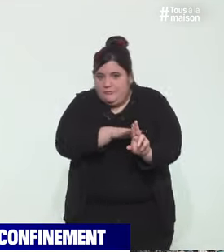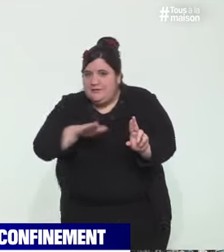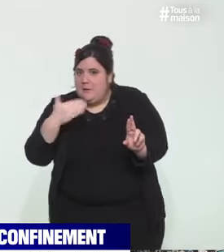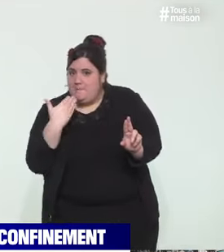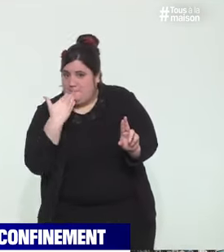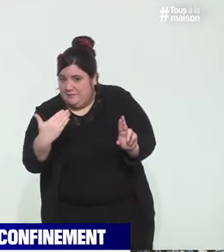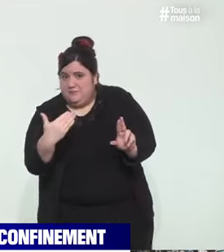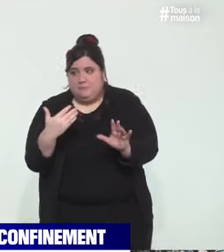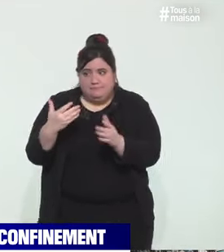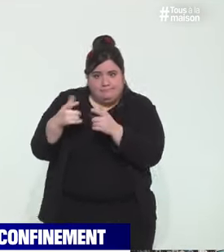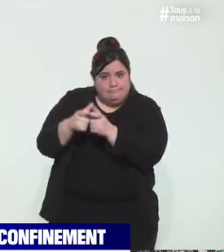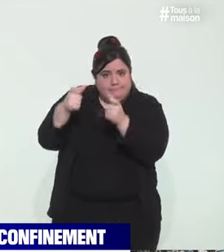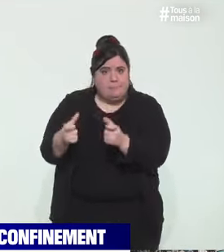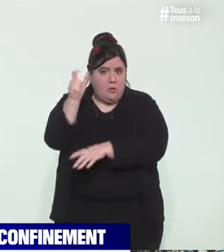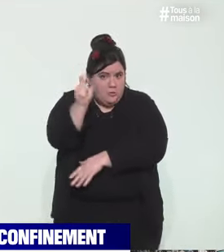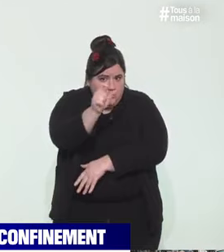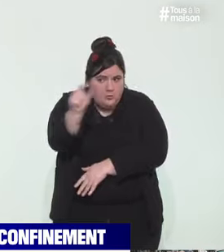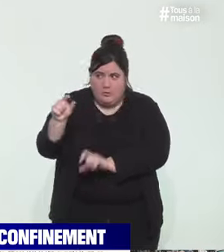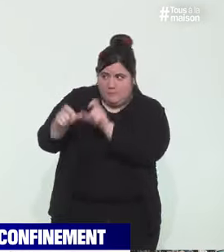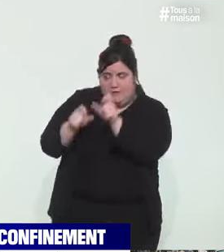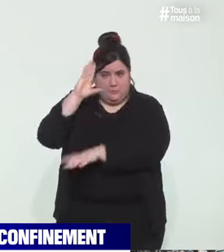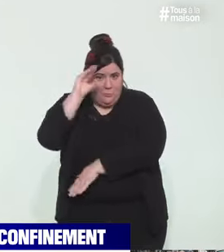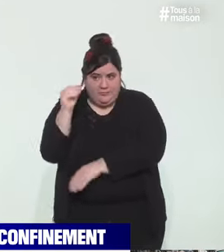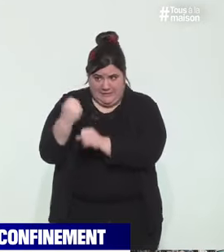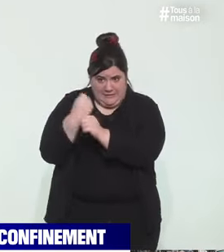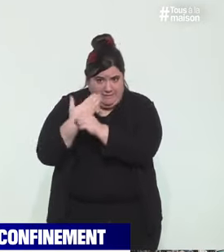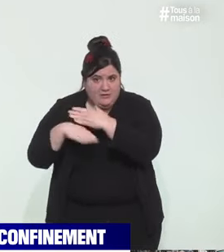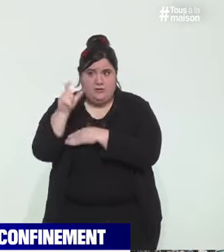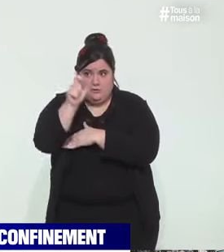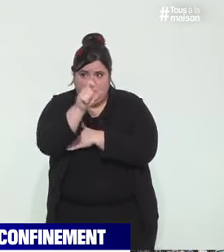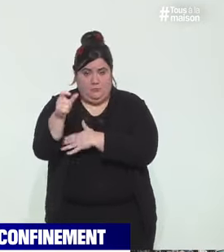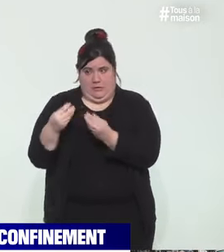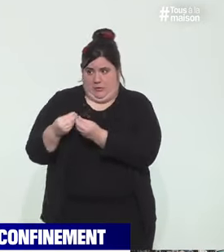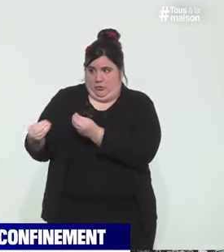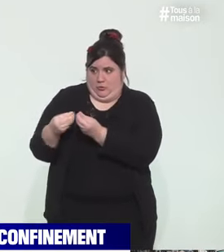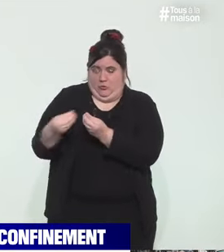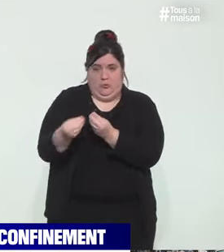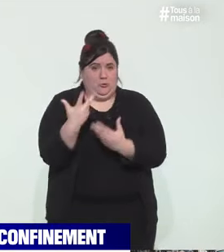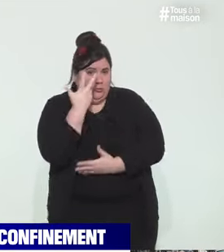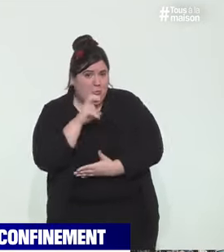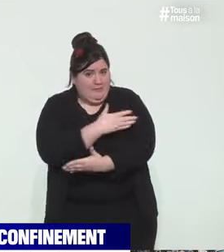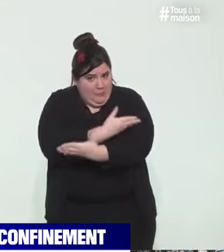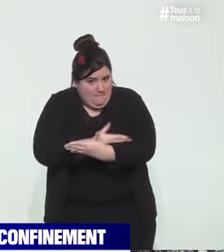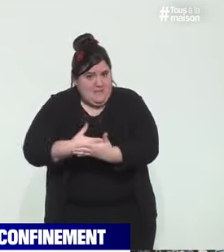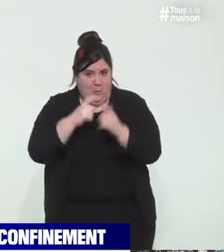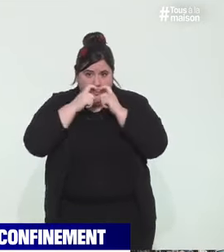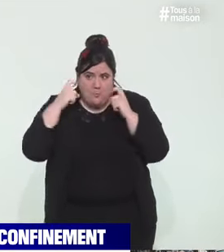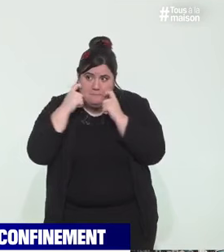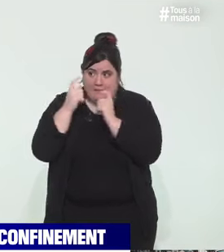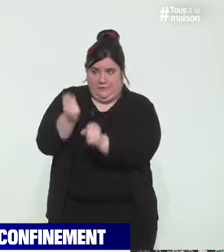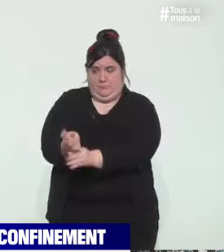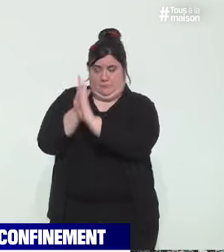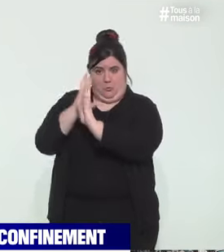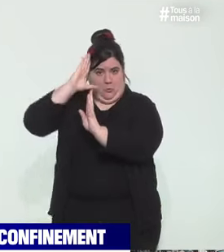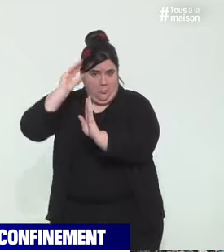près de 300 millions de masques aux professionnels de santé. Et nous sommes aujourd'hui sur un rythme de près de 100 millions de masques qui seront distribués